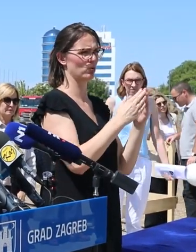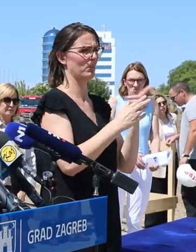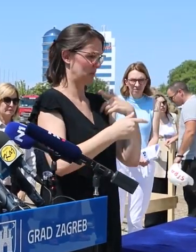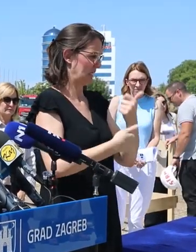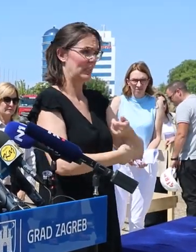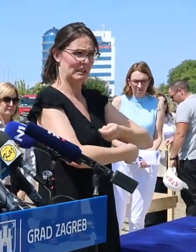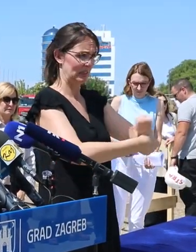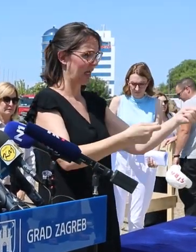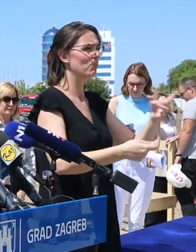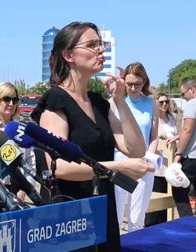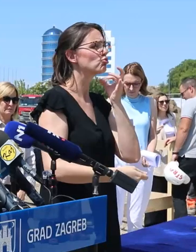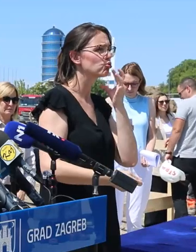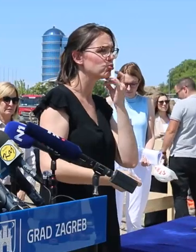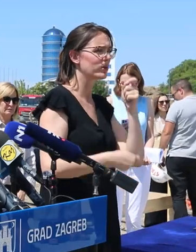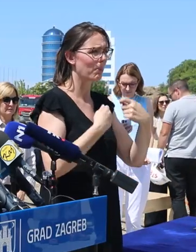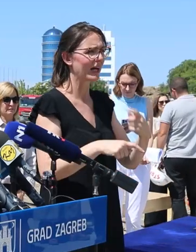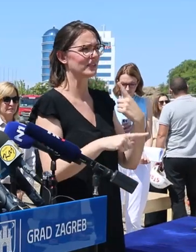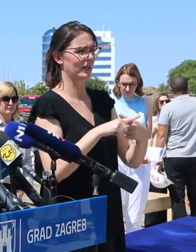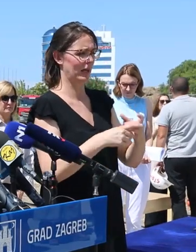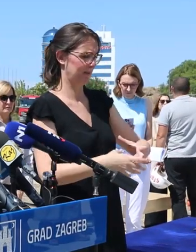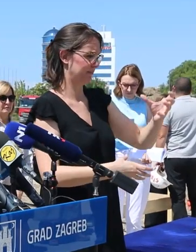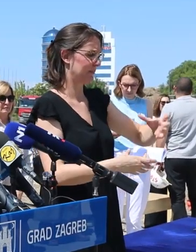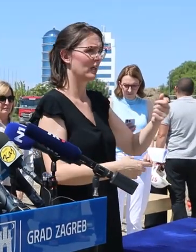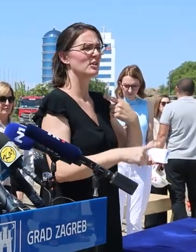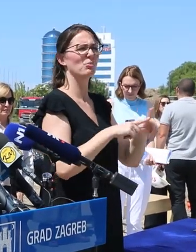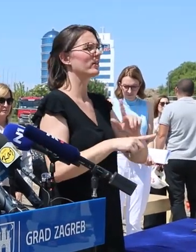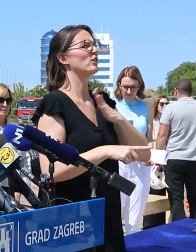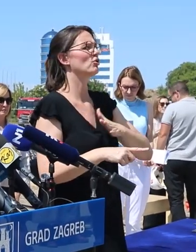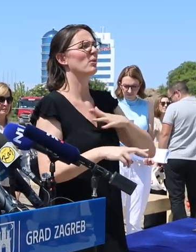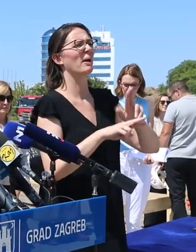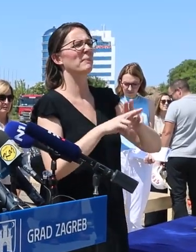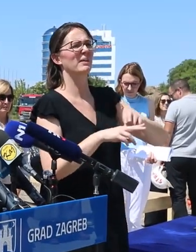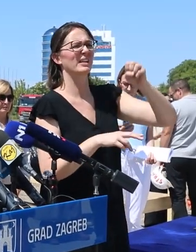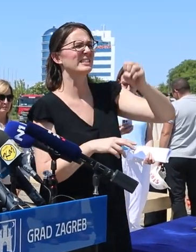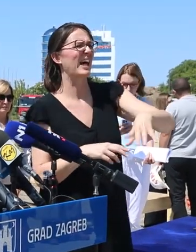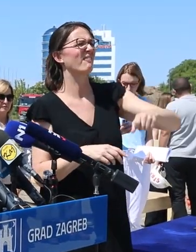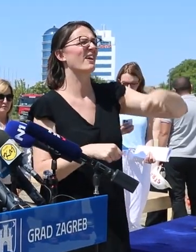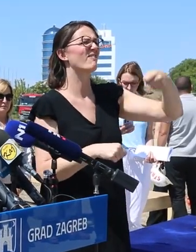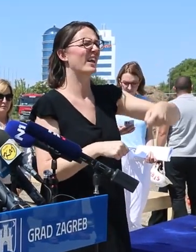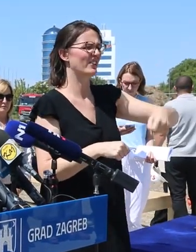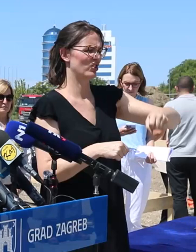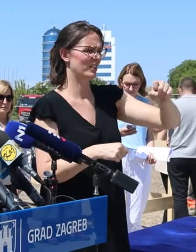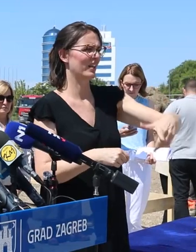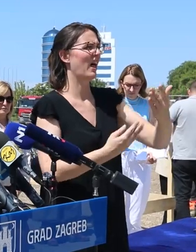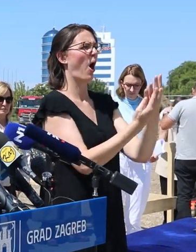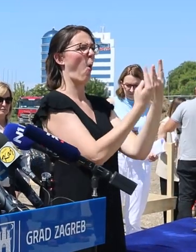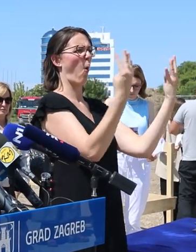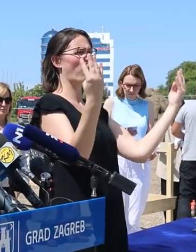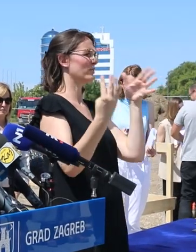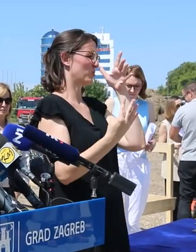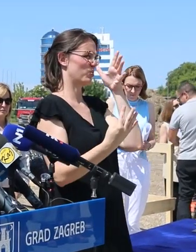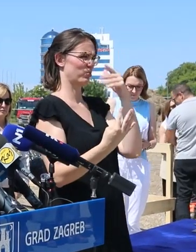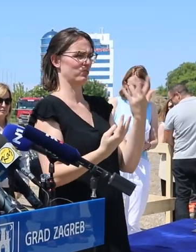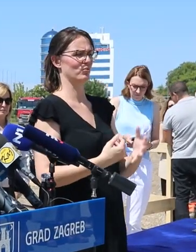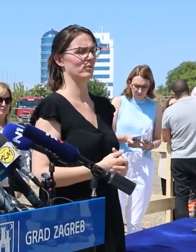dijele kante za žute, za plastiku i metal, jer ne želimo više da se ostavljaju one vrećice na ogradama i onda to ružno